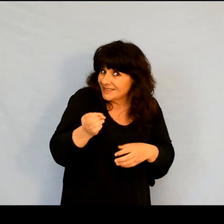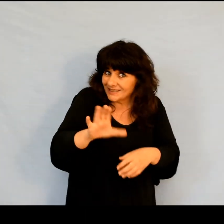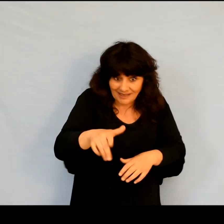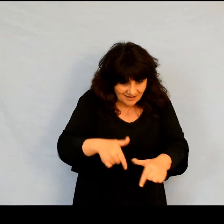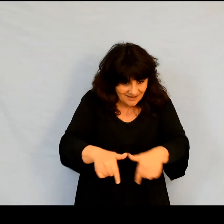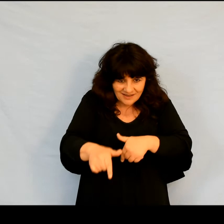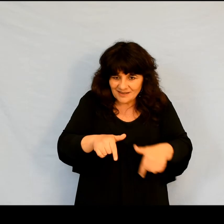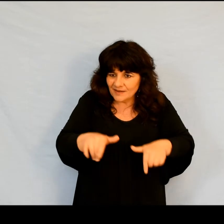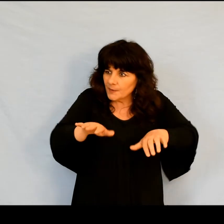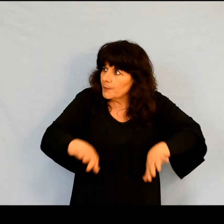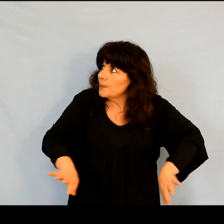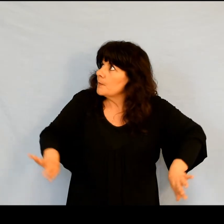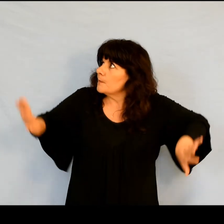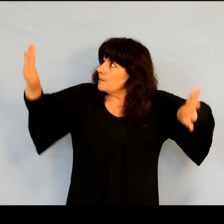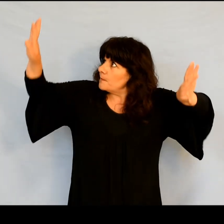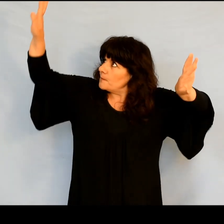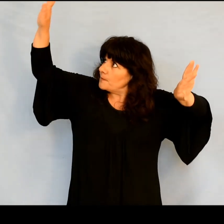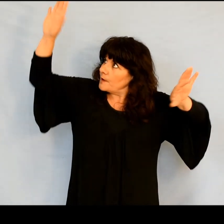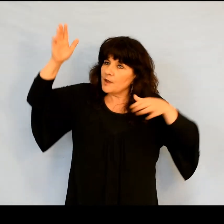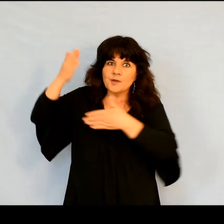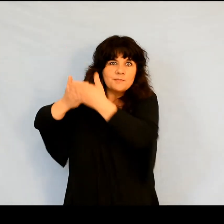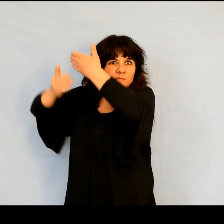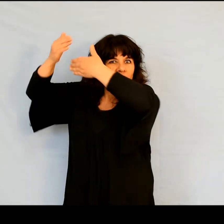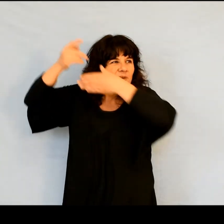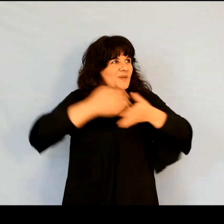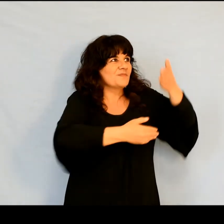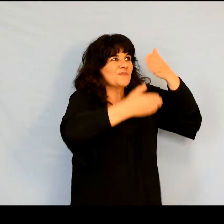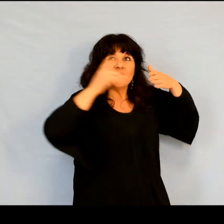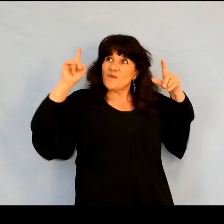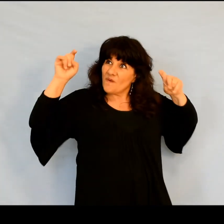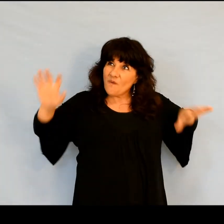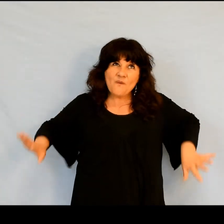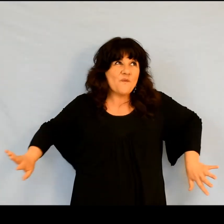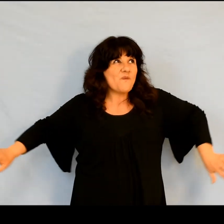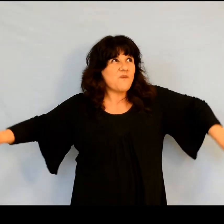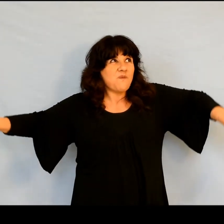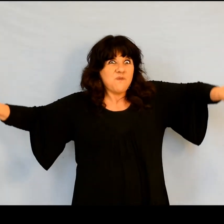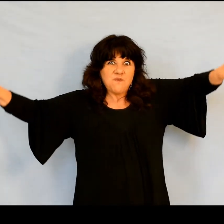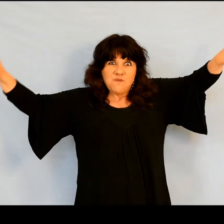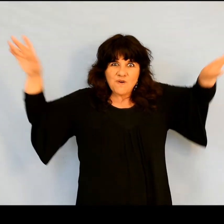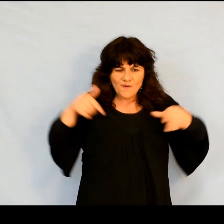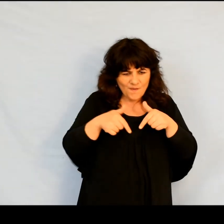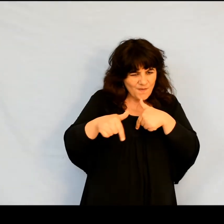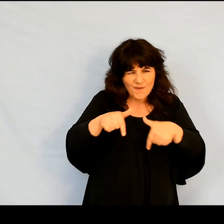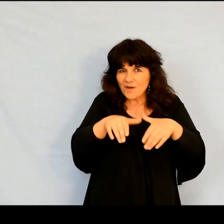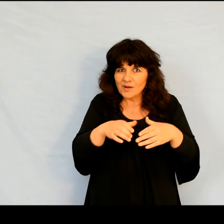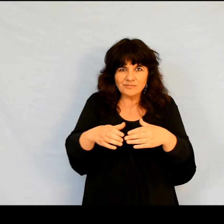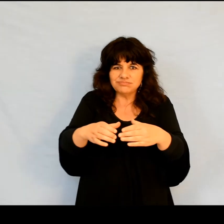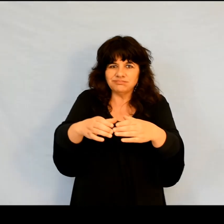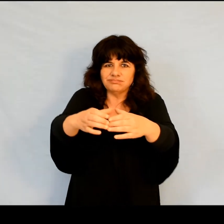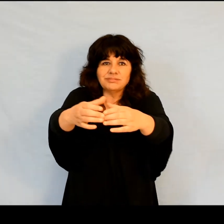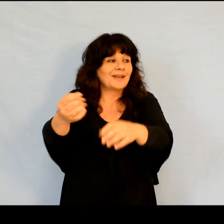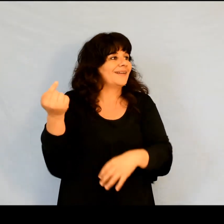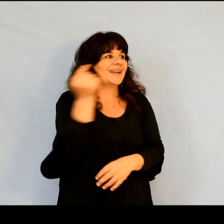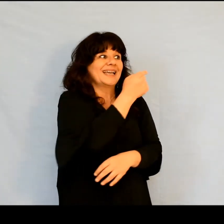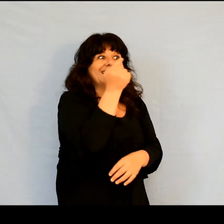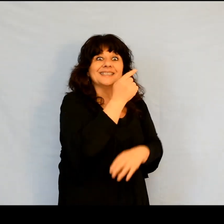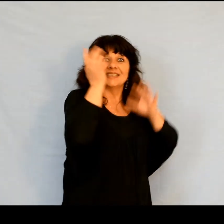gauche. Les Égyptiens les poursuivirent. Tous les chevaux de Pharaon,